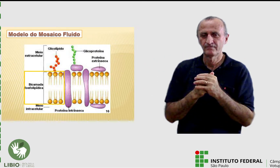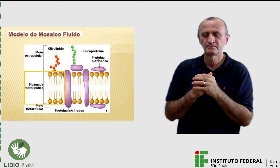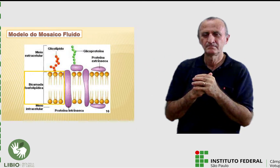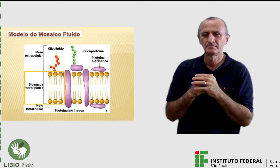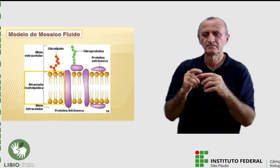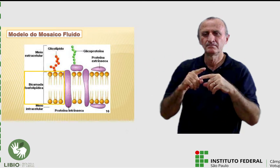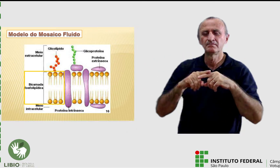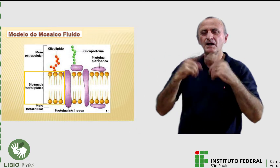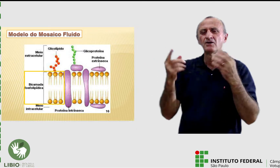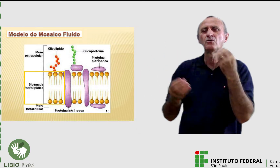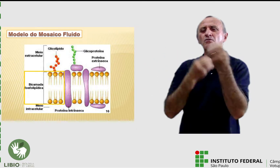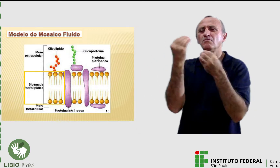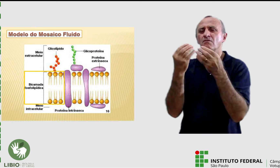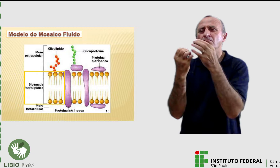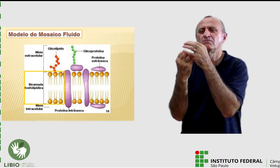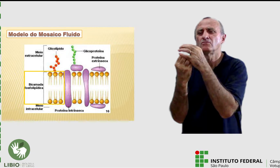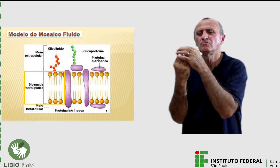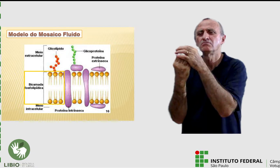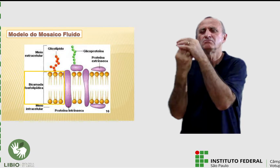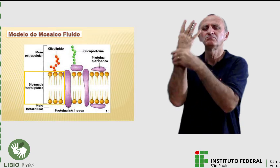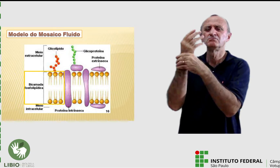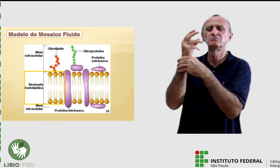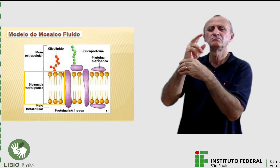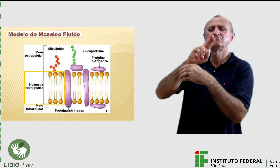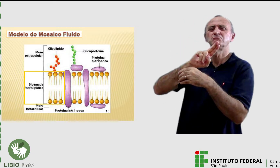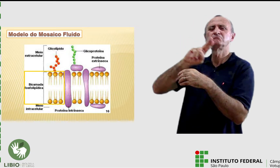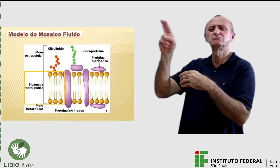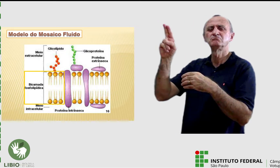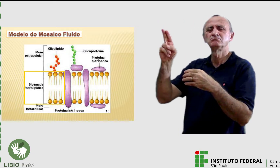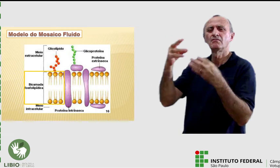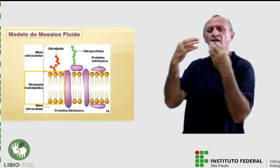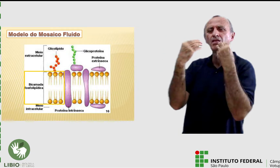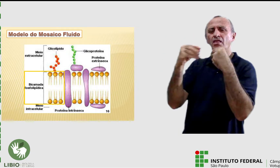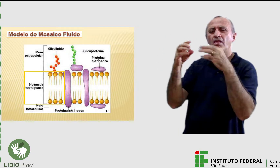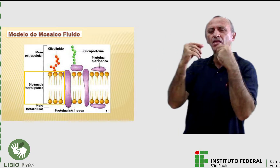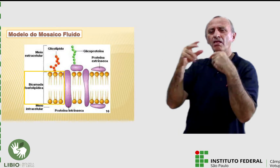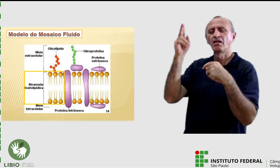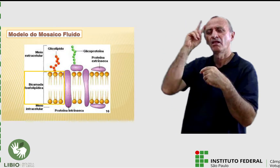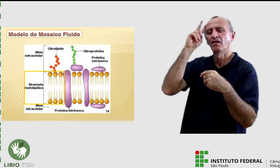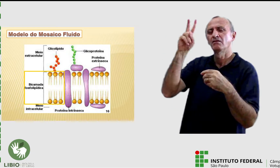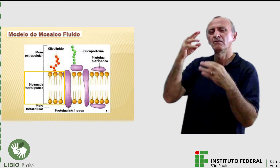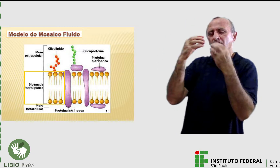Mas de onde vem esse nome fluido? Fluido lembra algo que é